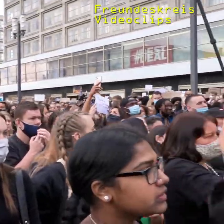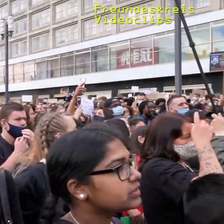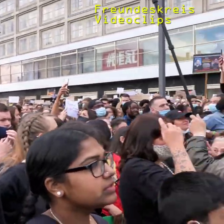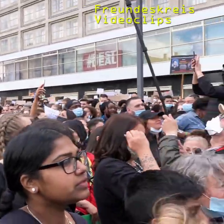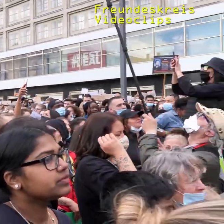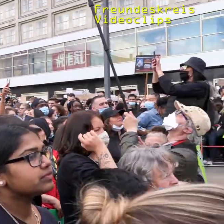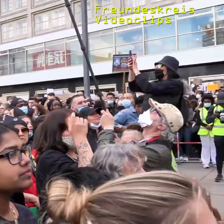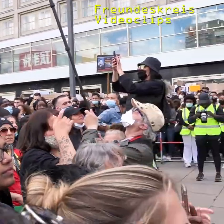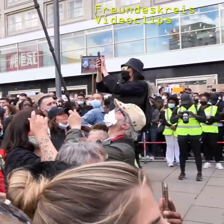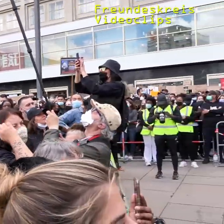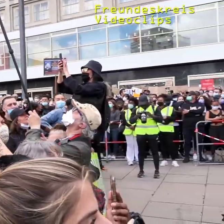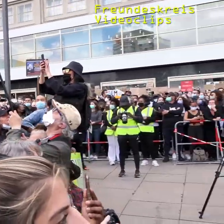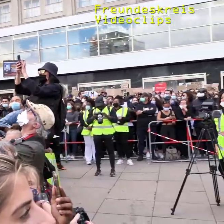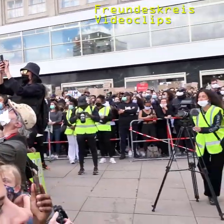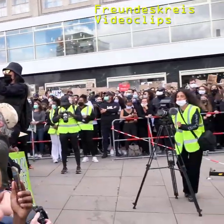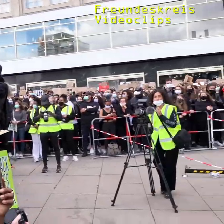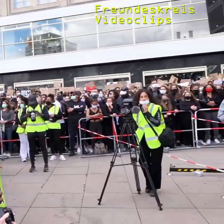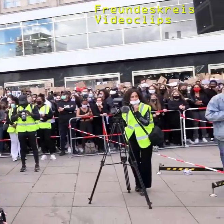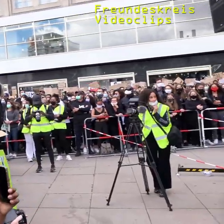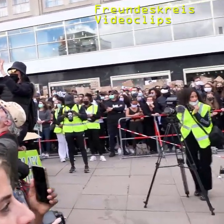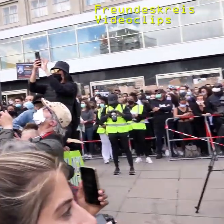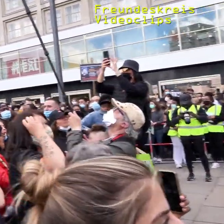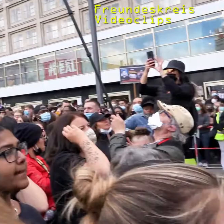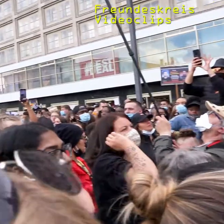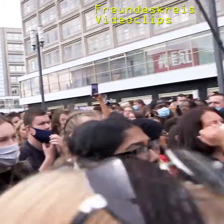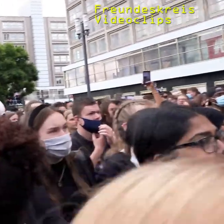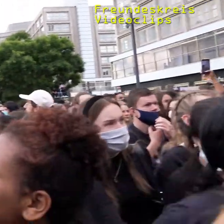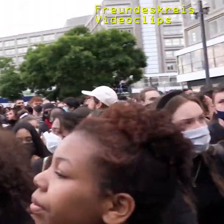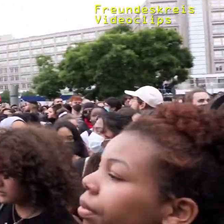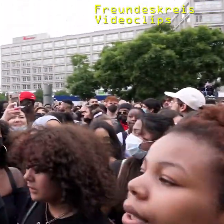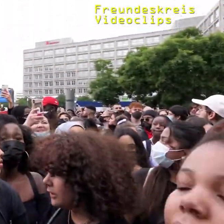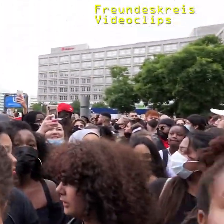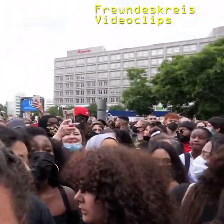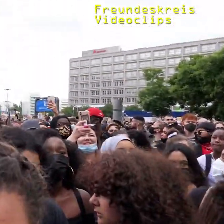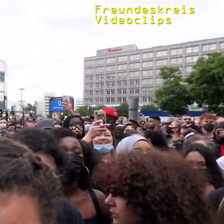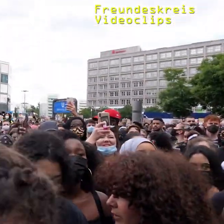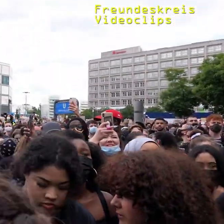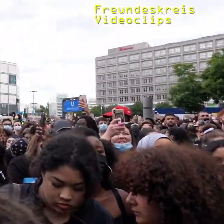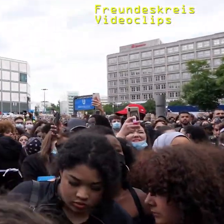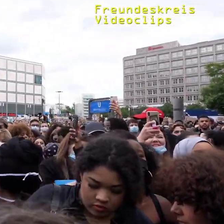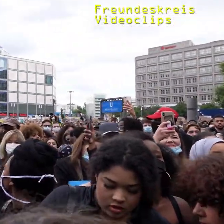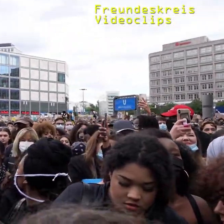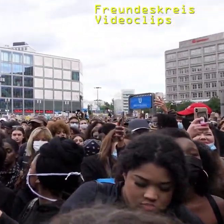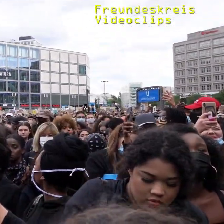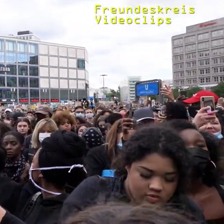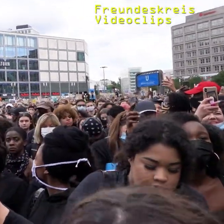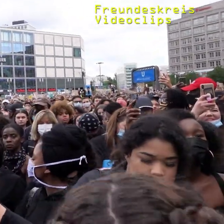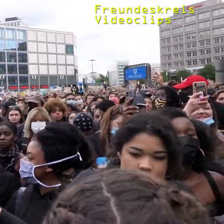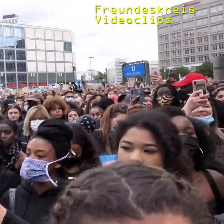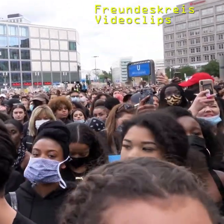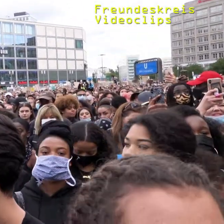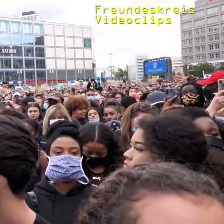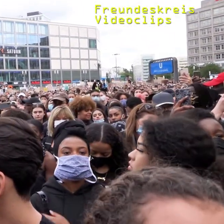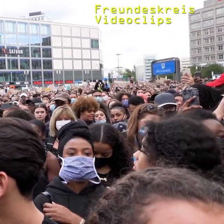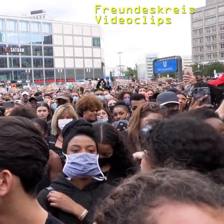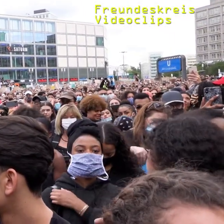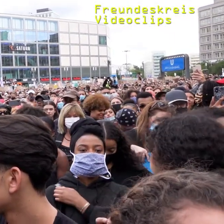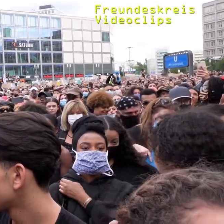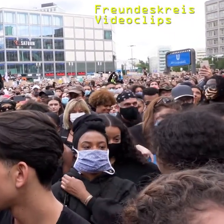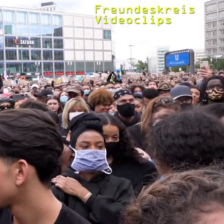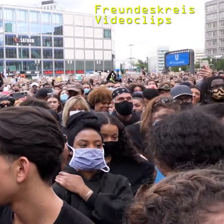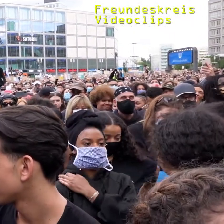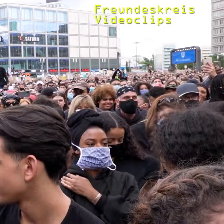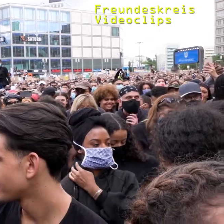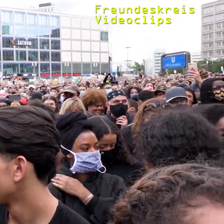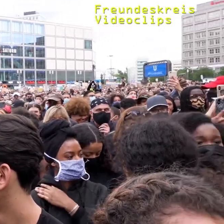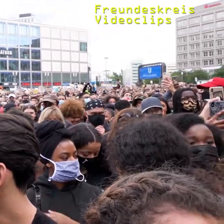kurz runter. Eine Sekunde. Die müssen gesehen werden, das ist ganz wichtig. Aber jetzt will ich eine Sache sehen. Ich habe eine Frage